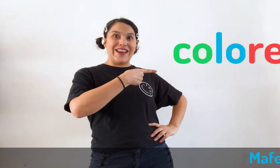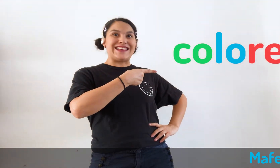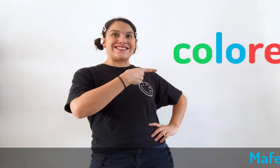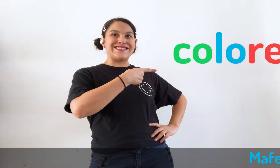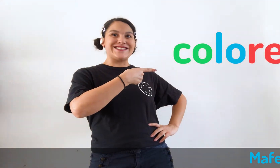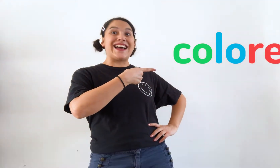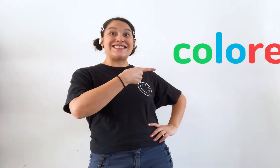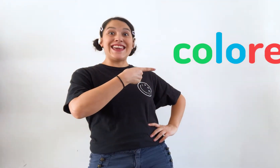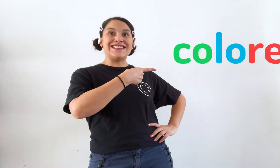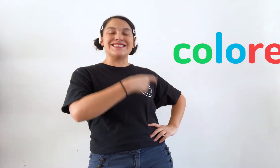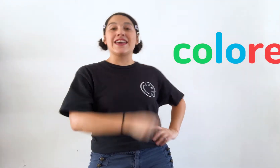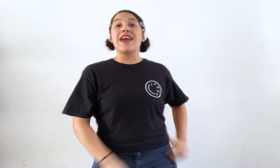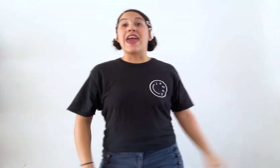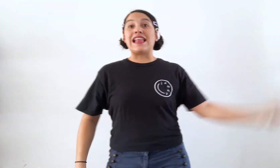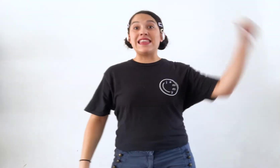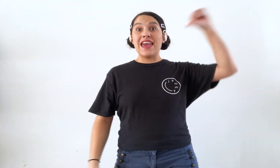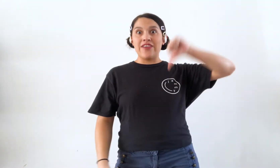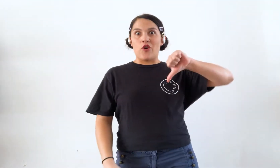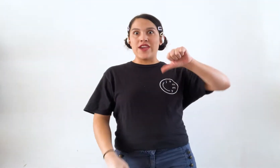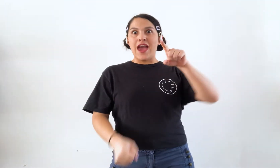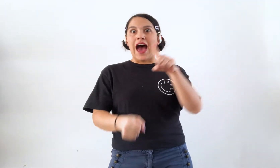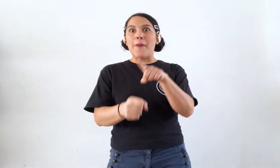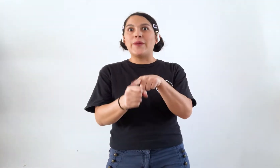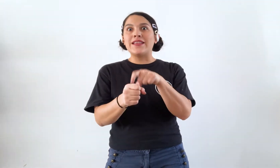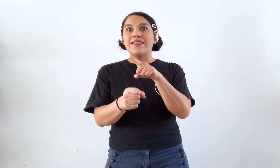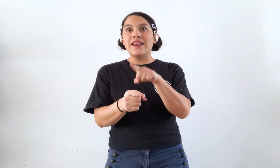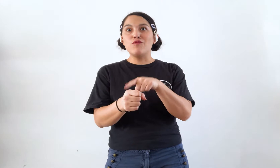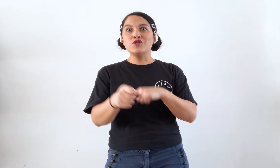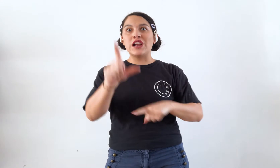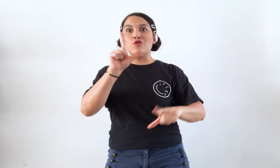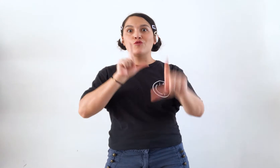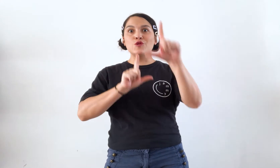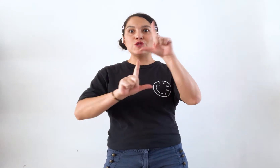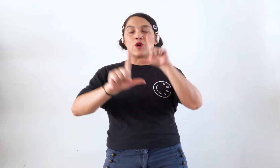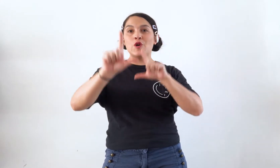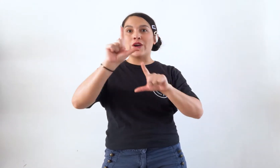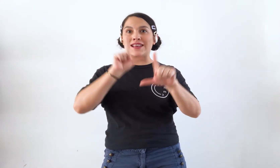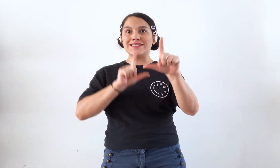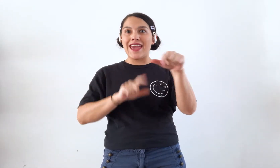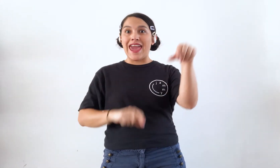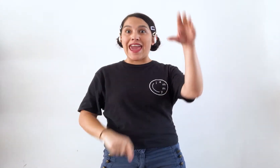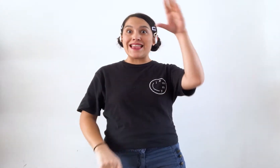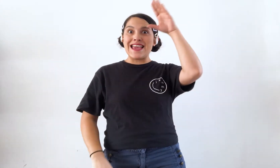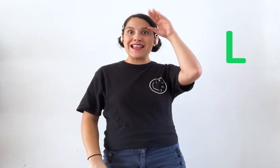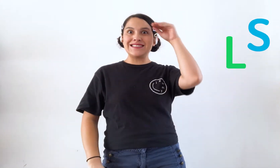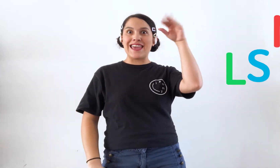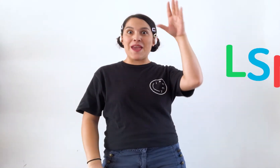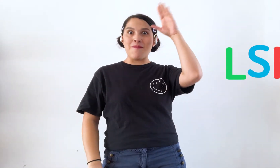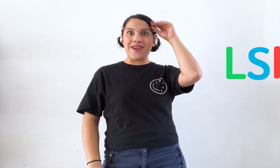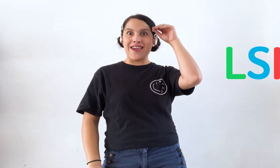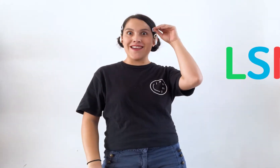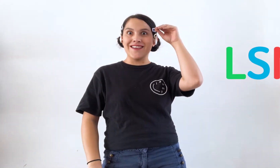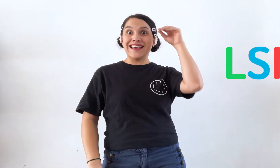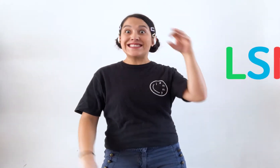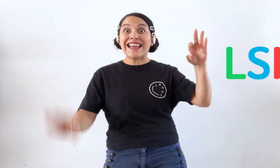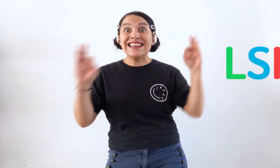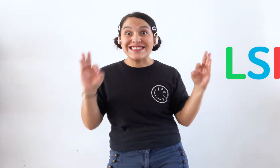colores. Así es. El día de hoy aprenderemos algunos colores en LSM. ¿Están